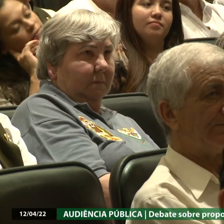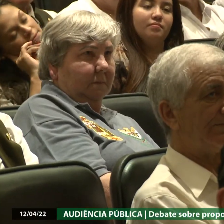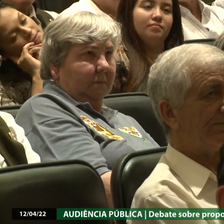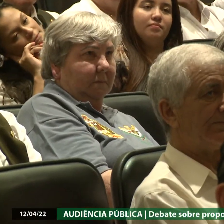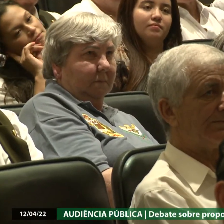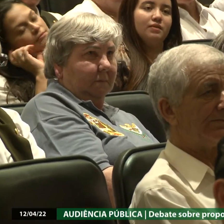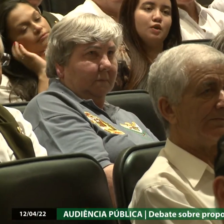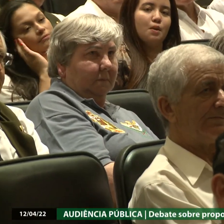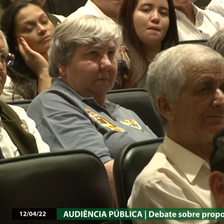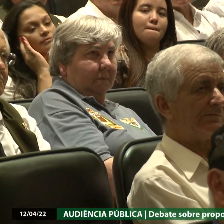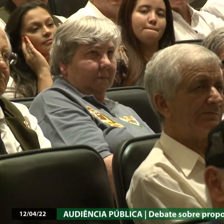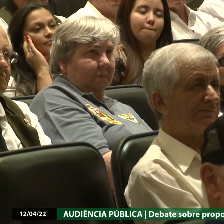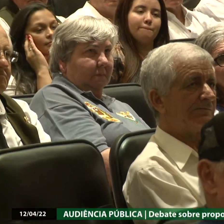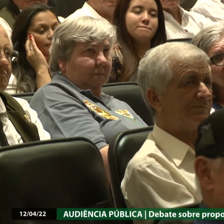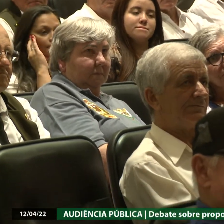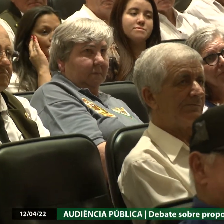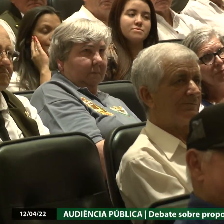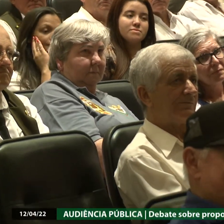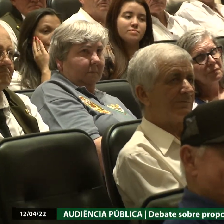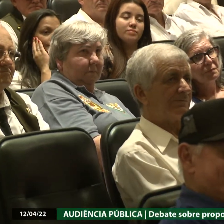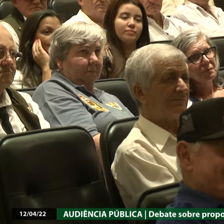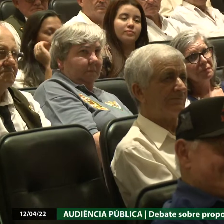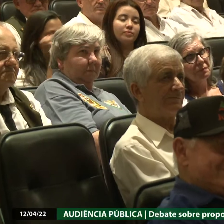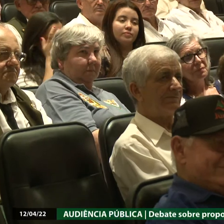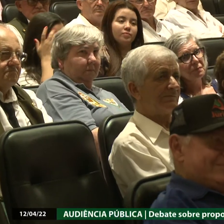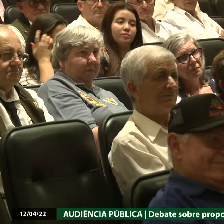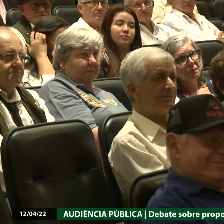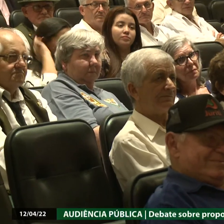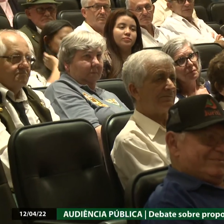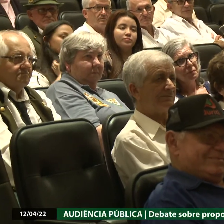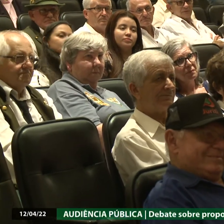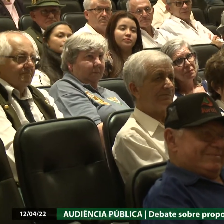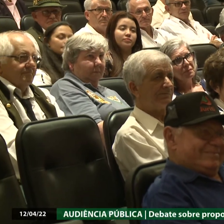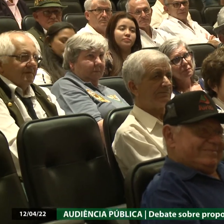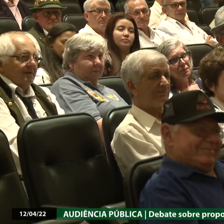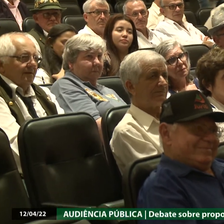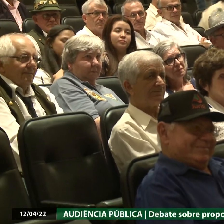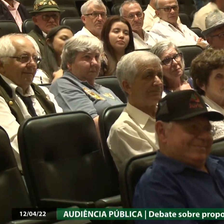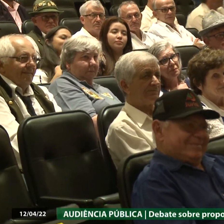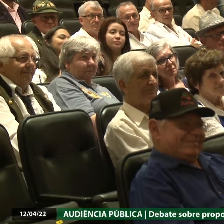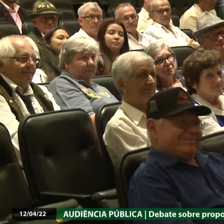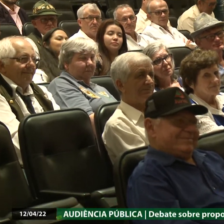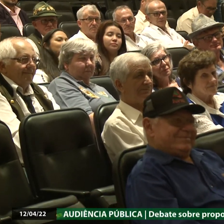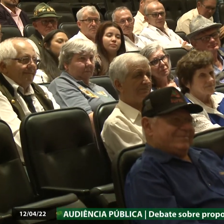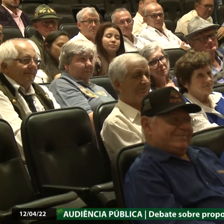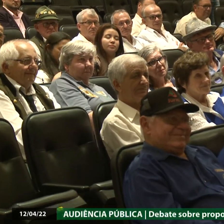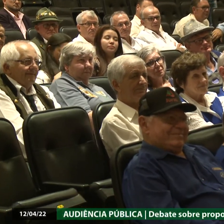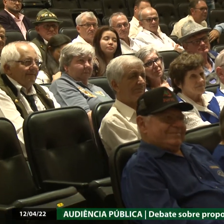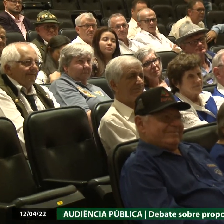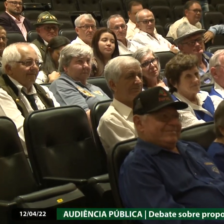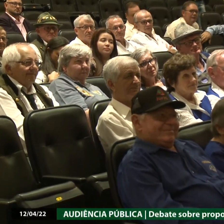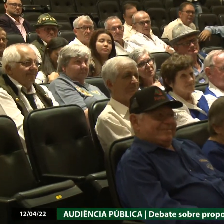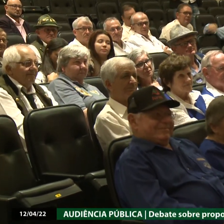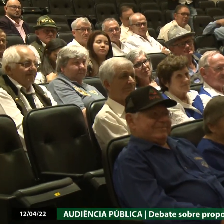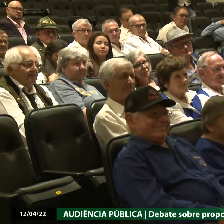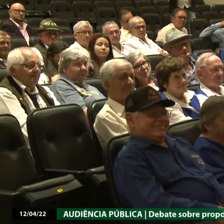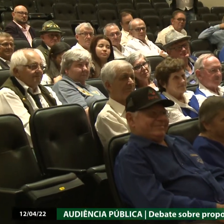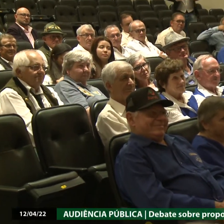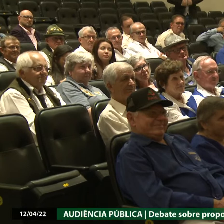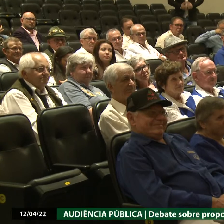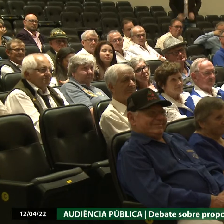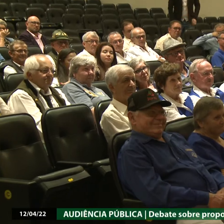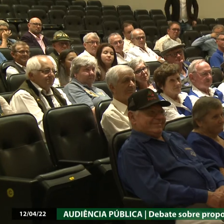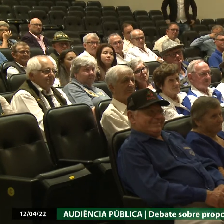porque essa geração de hoje aqui se fosse submetido a quilos que vocês passaram na idade que eles têm hoje